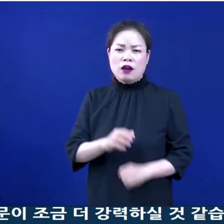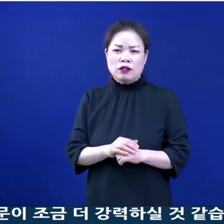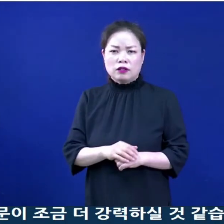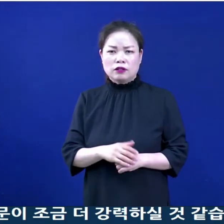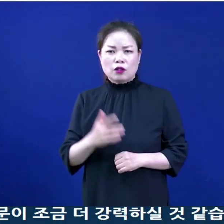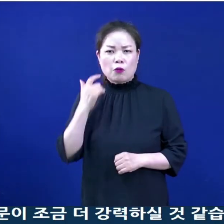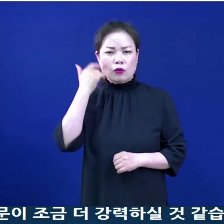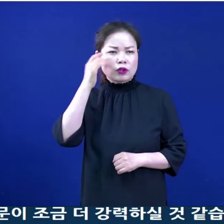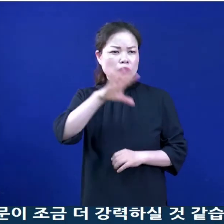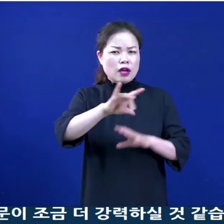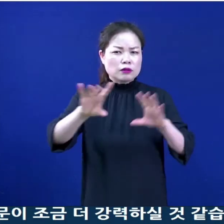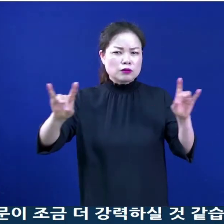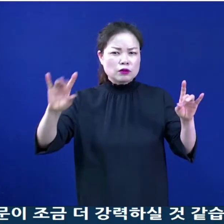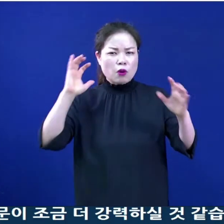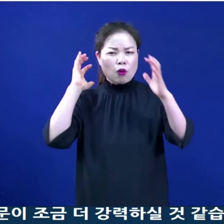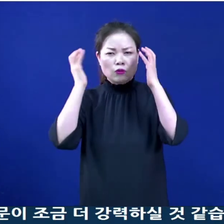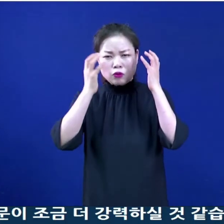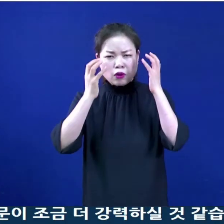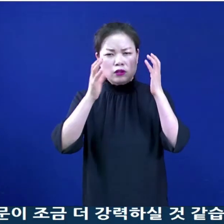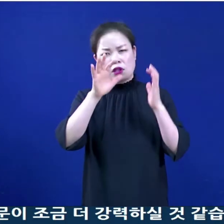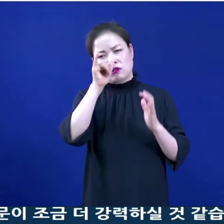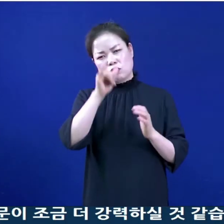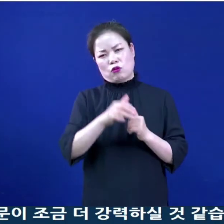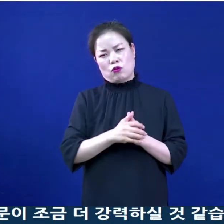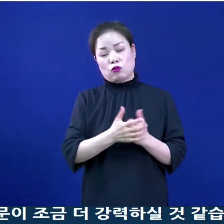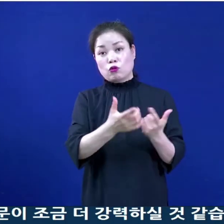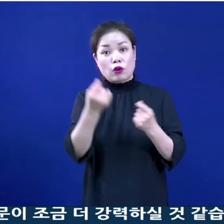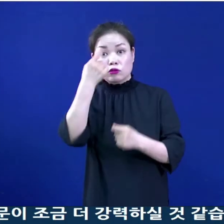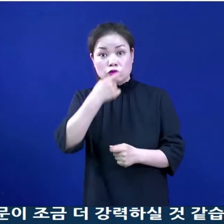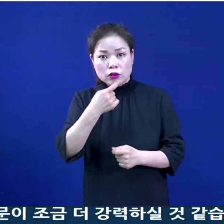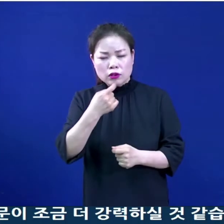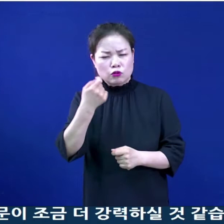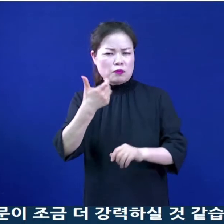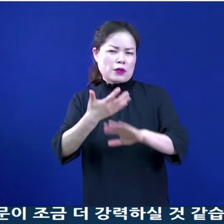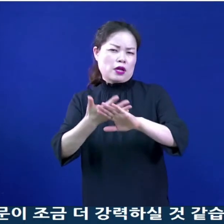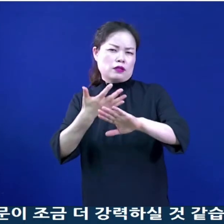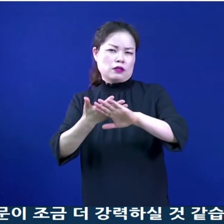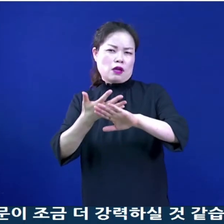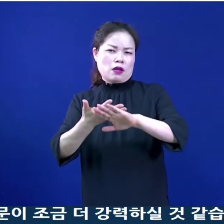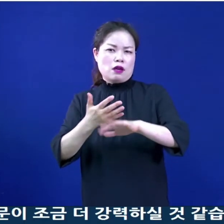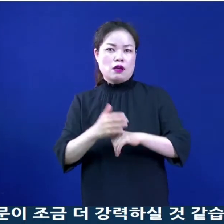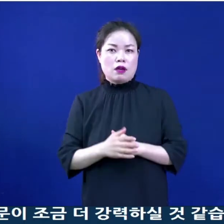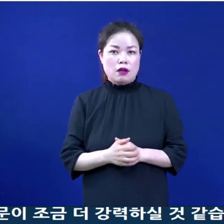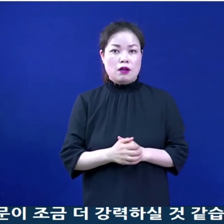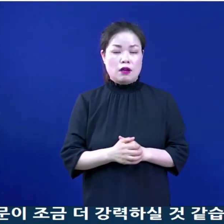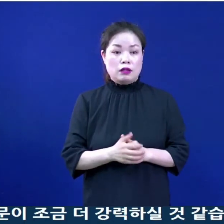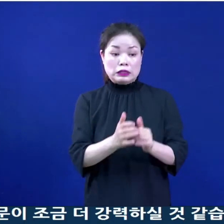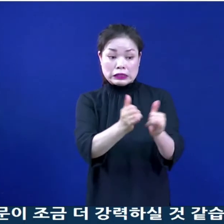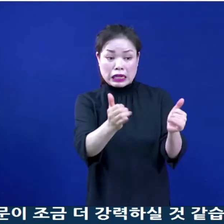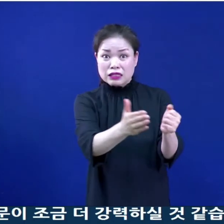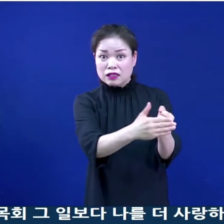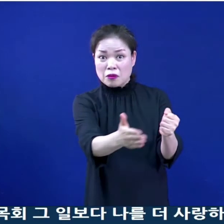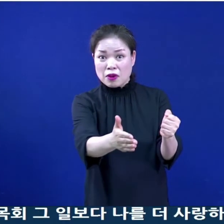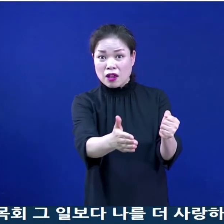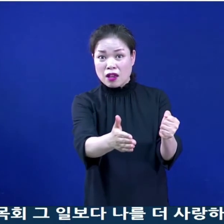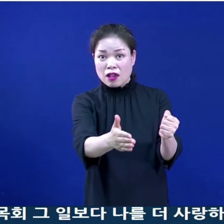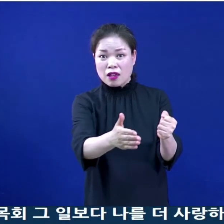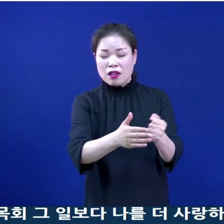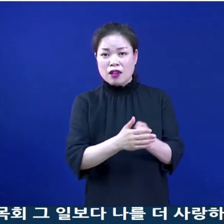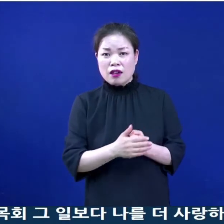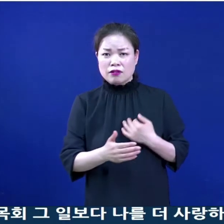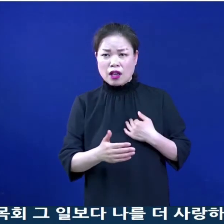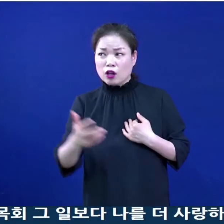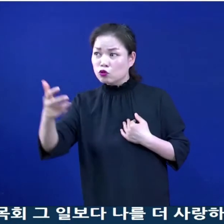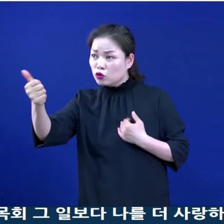가끔 혼동하거든요. 그게 똑같은 거라고. 근데 살짝 다를 수 있다는 겁니다. 인간이기 때문에